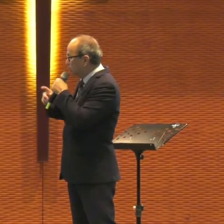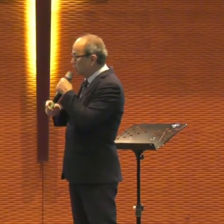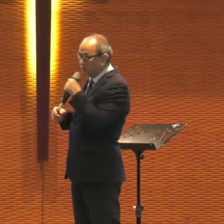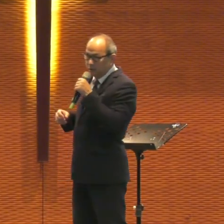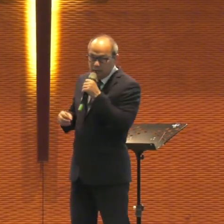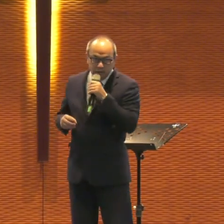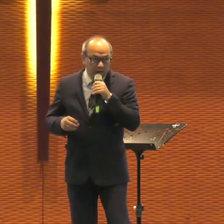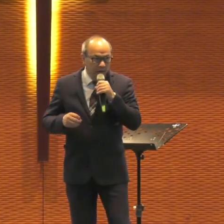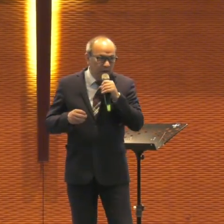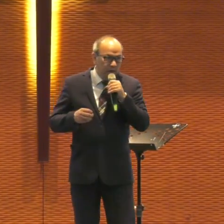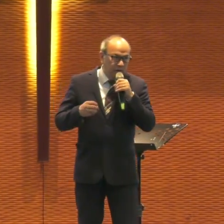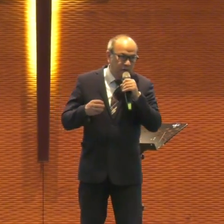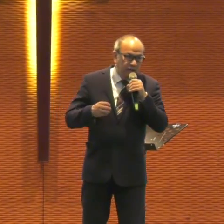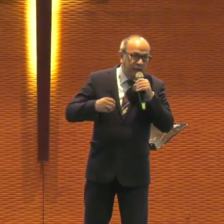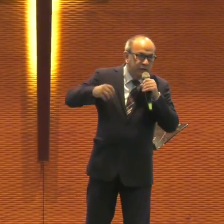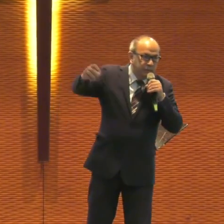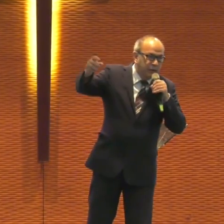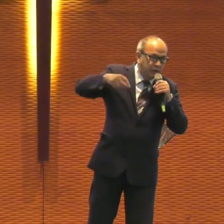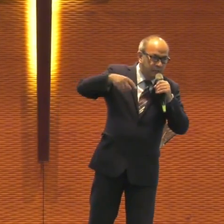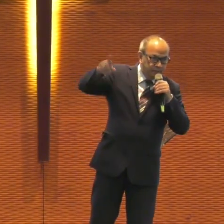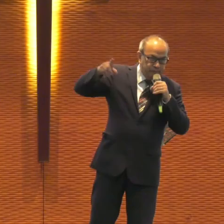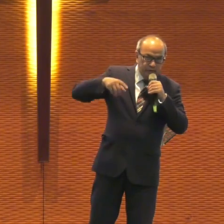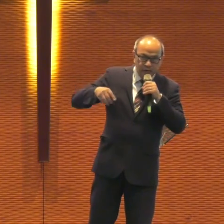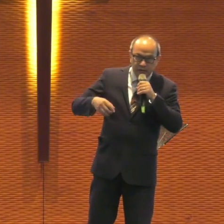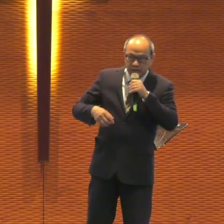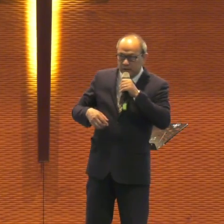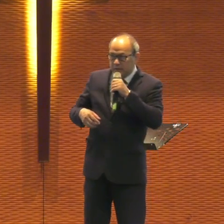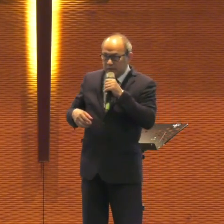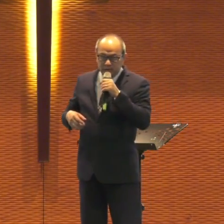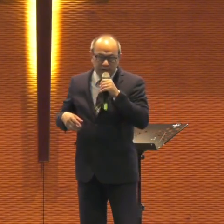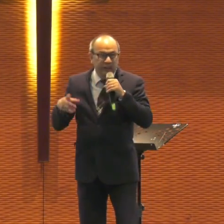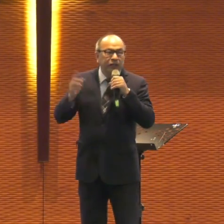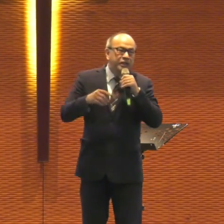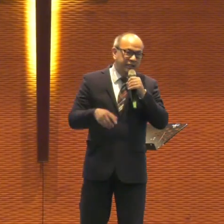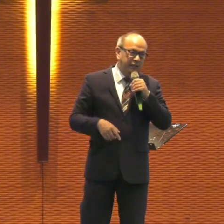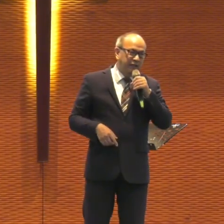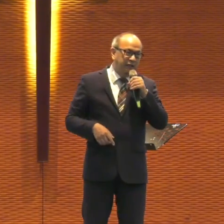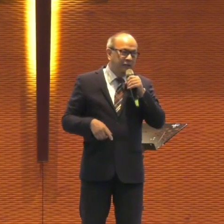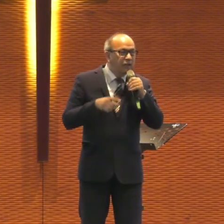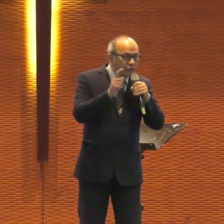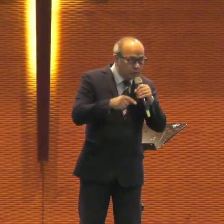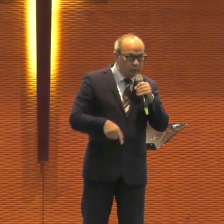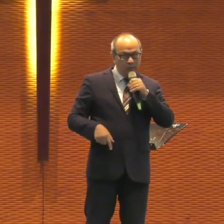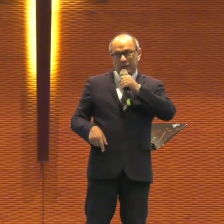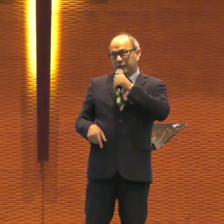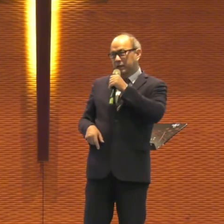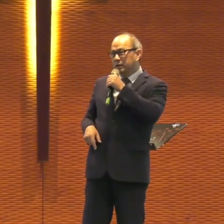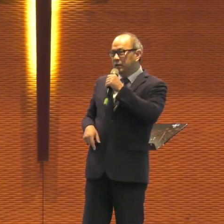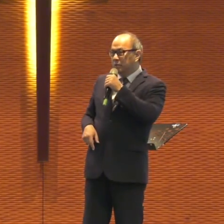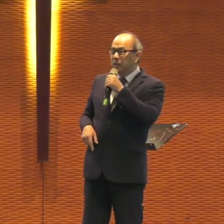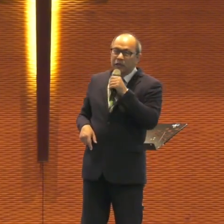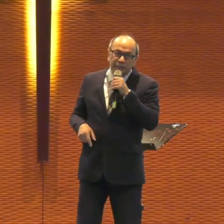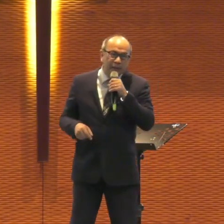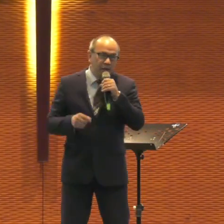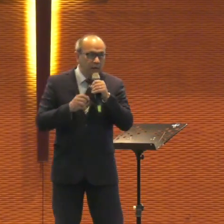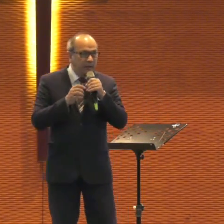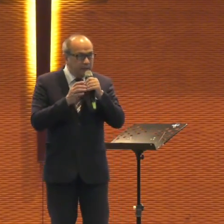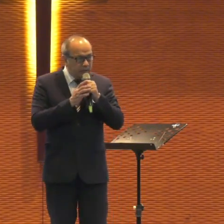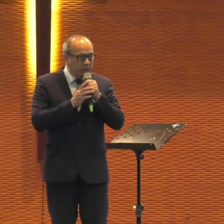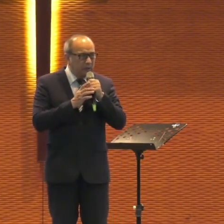么？开始被。简单的讲啊，他就说啊，每个礼拜能够来到教会